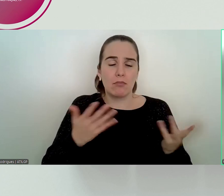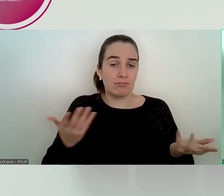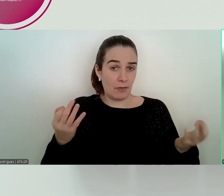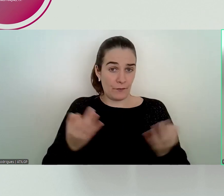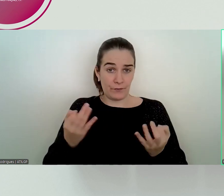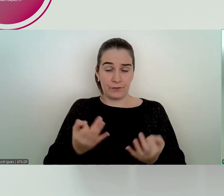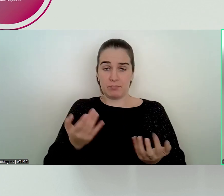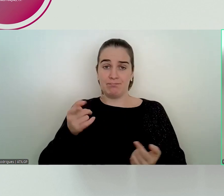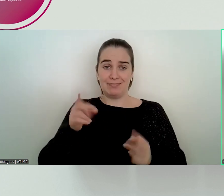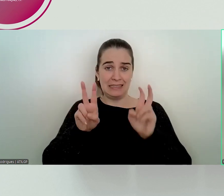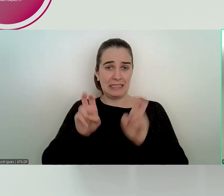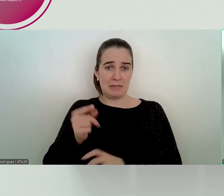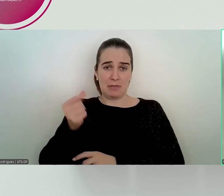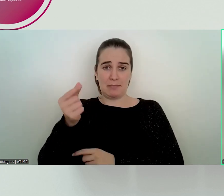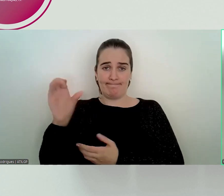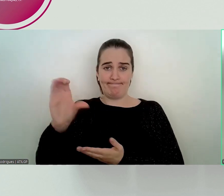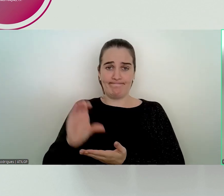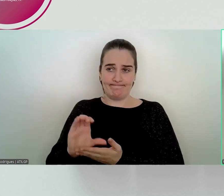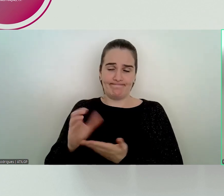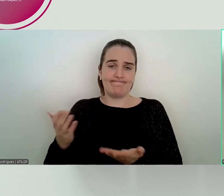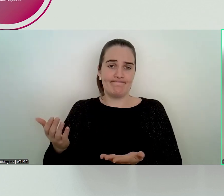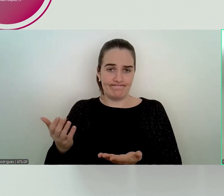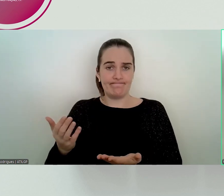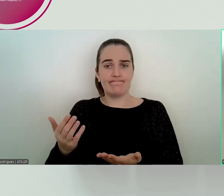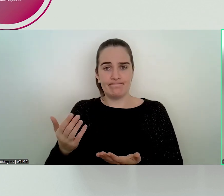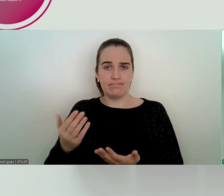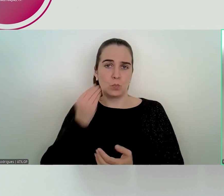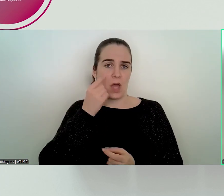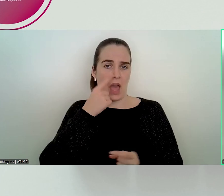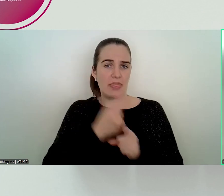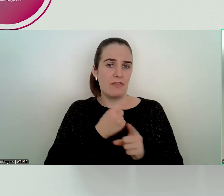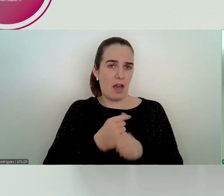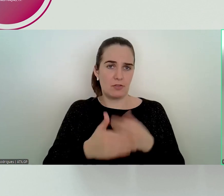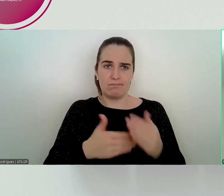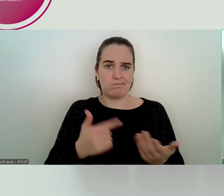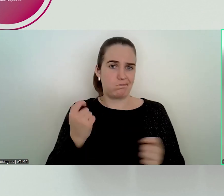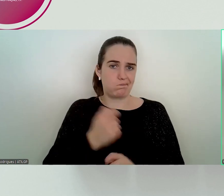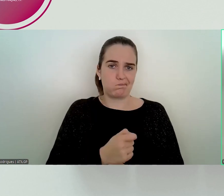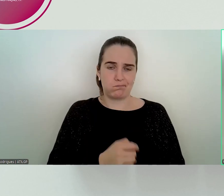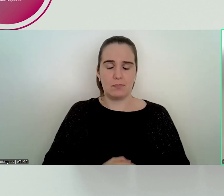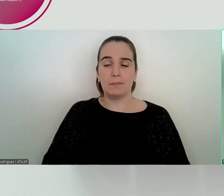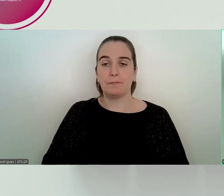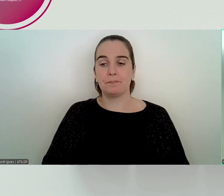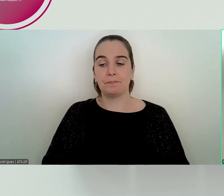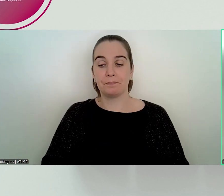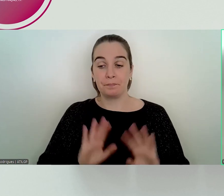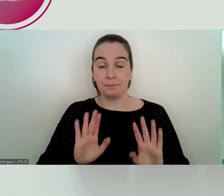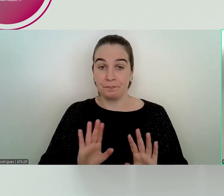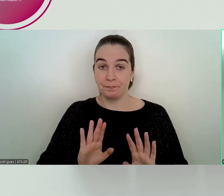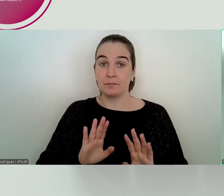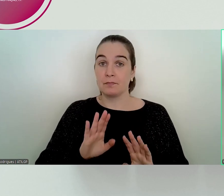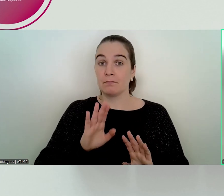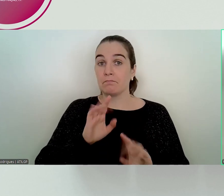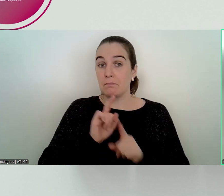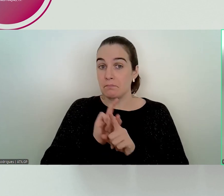com esta questão do financiamento das atividades. E apesar de todo o empenho